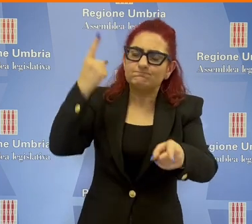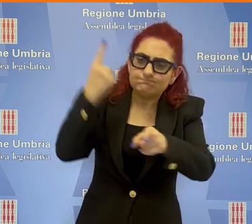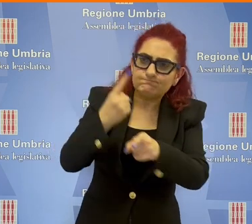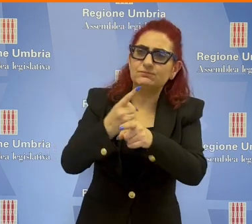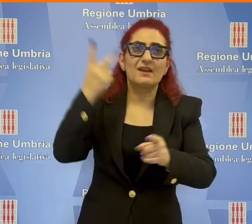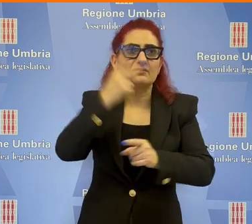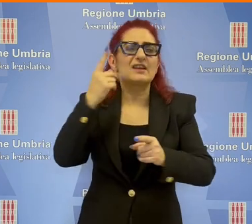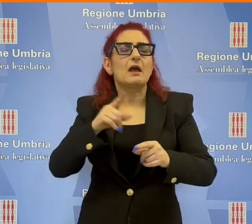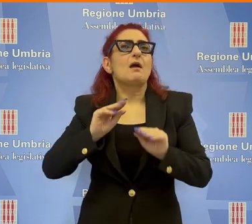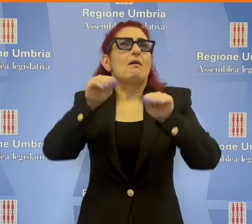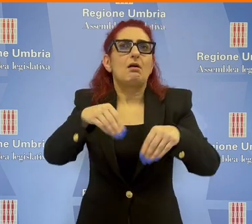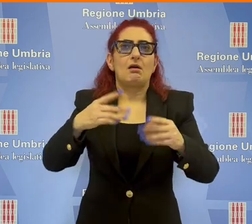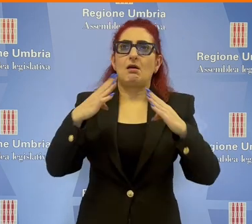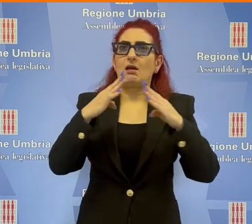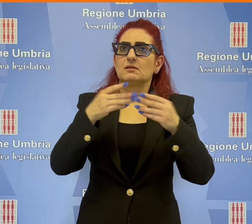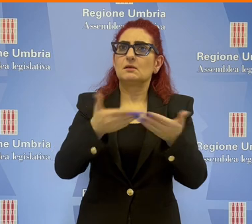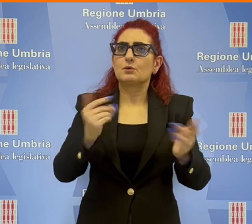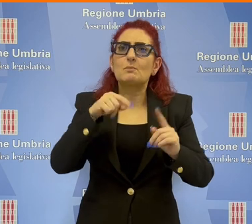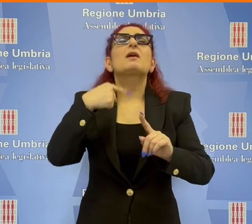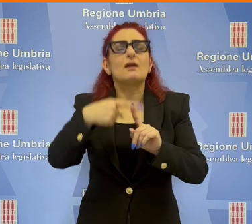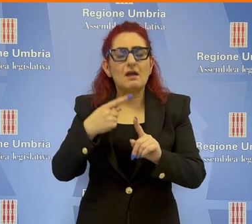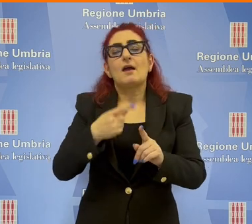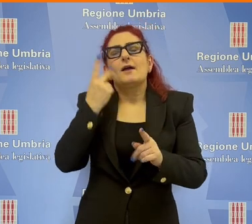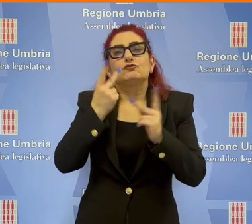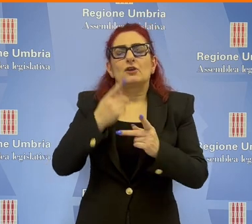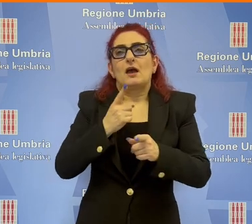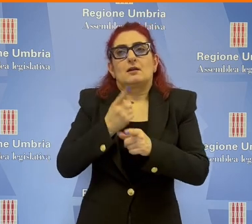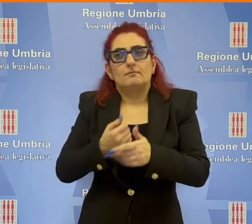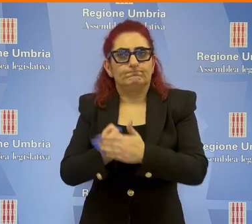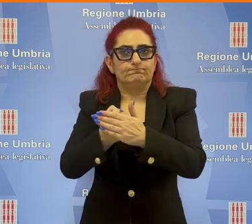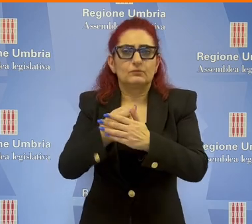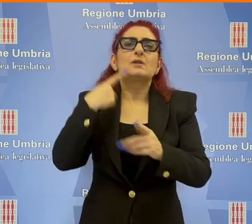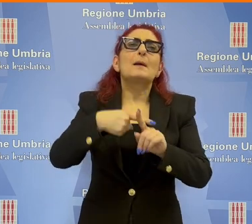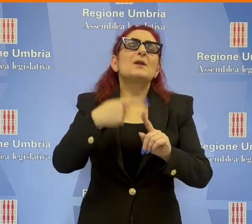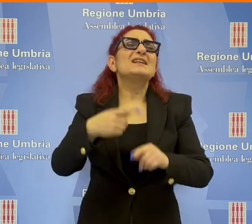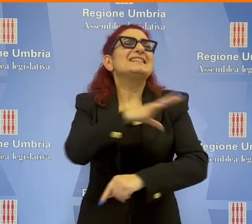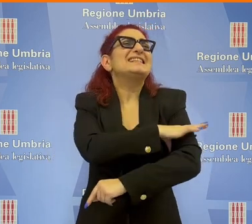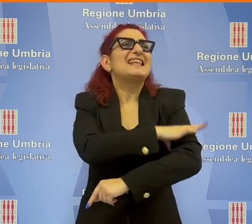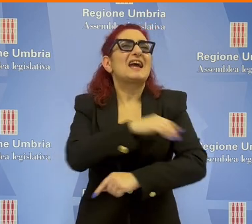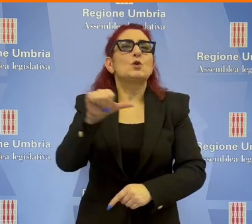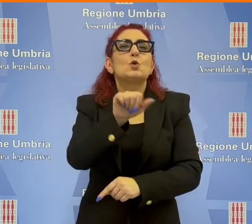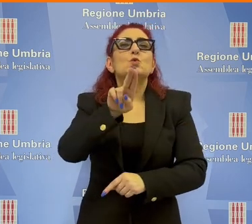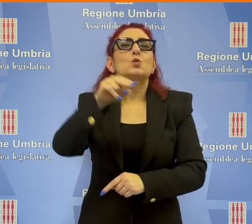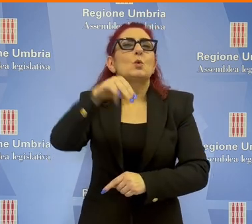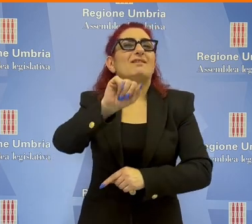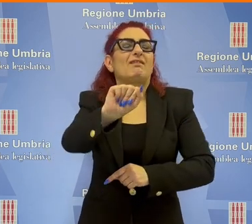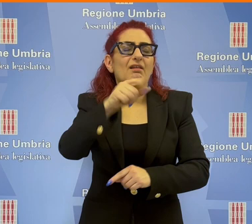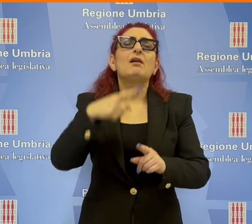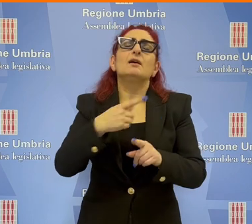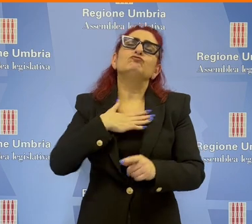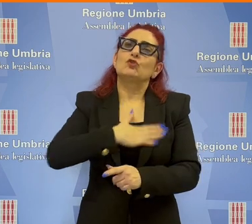davvero necessità di accedere a un alloggio pubblico. I rappresentanti del sindacato del SUNIA si sono